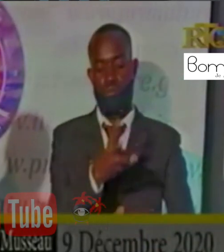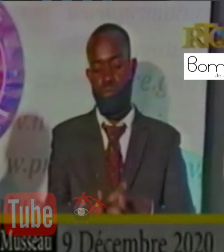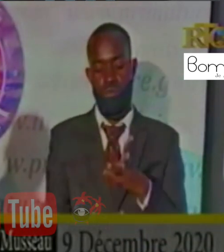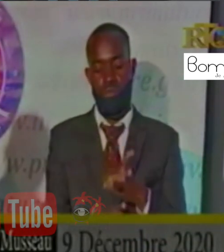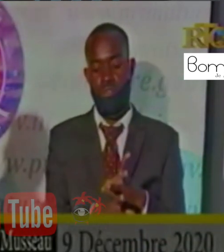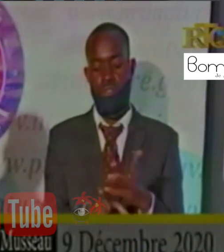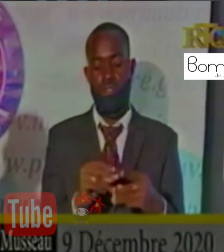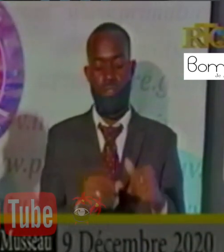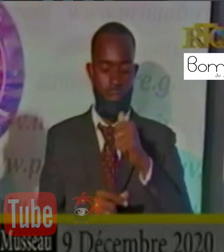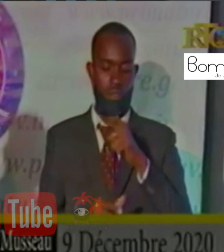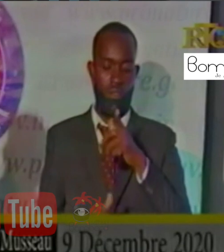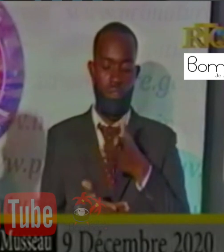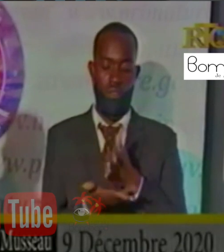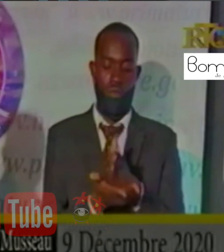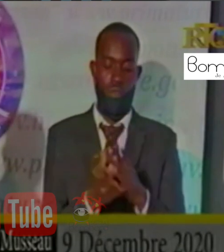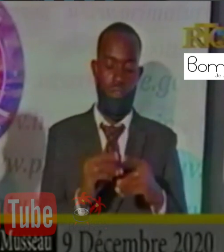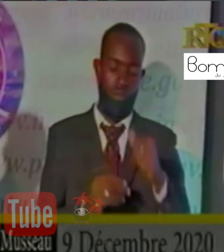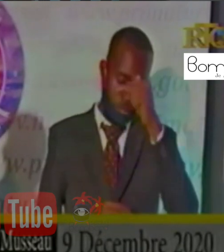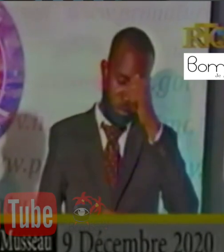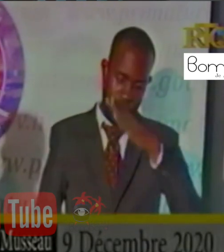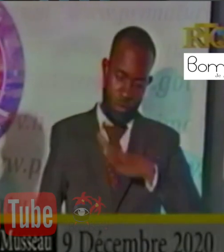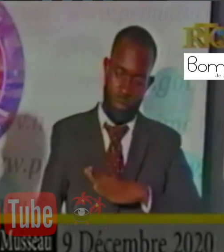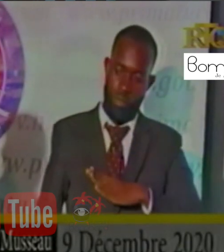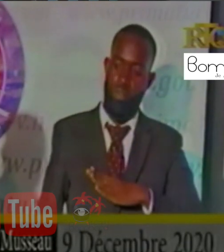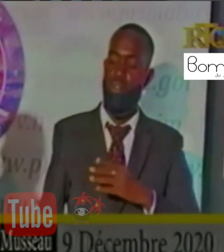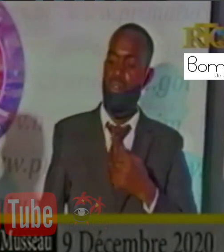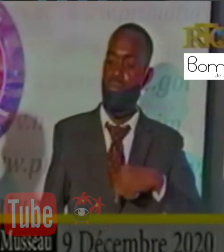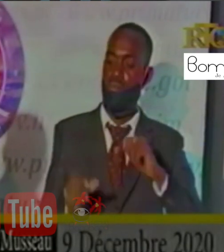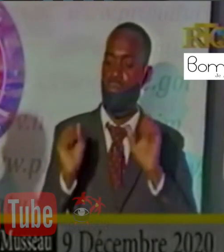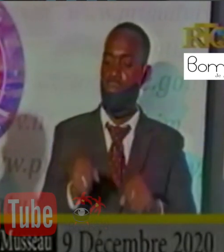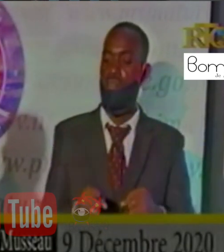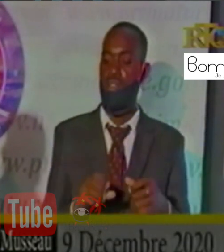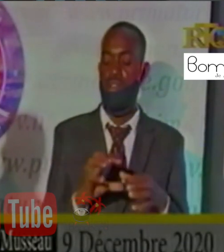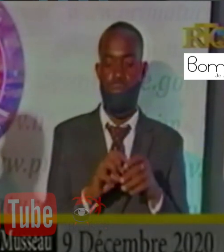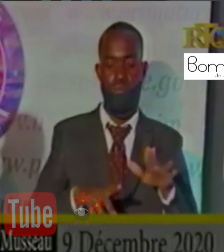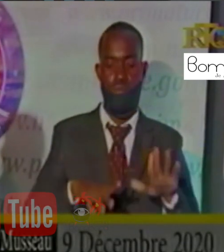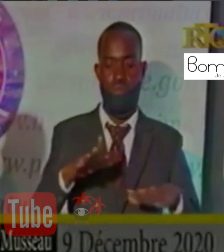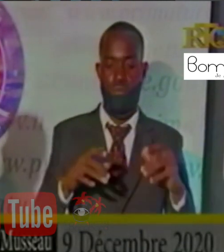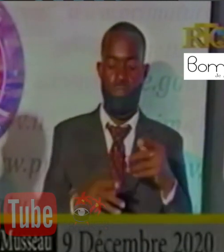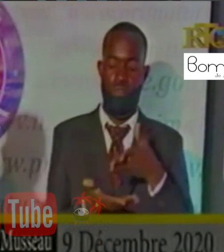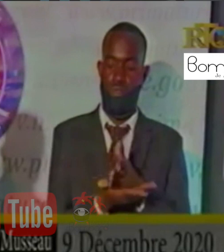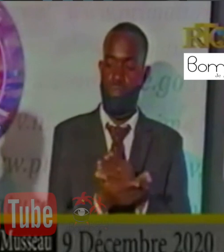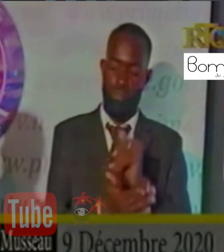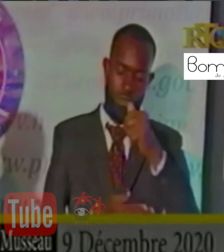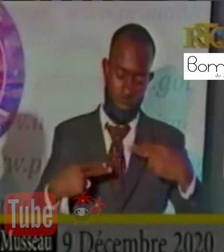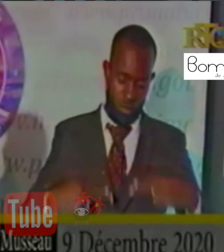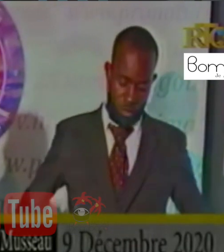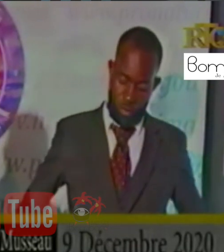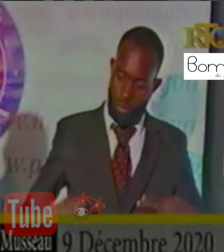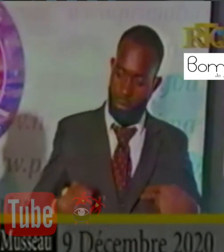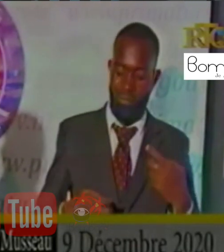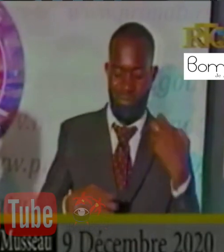communauté haïtienne couvrait d'un linceul et mettait en terre l'un des pionniers du mouvement des droits humains durant une période ô combien